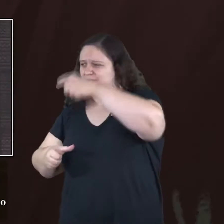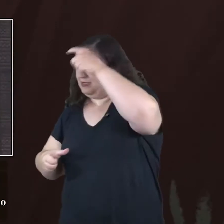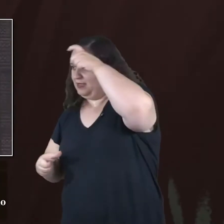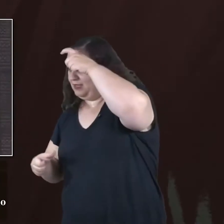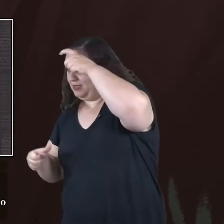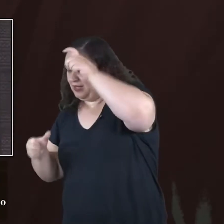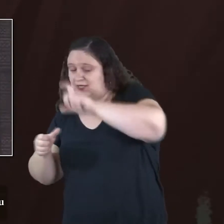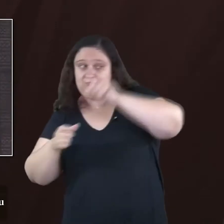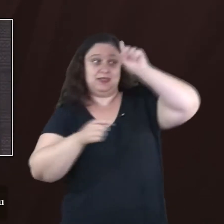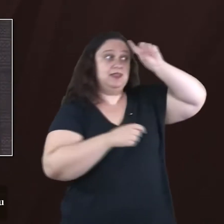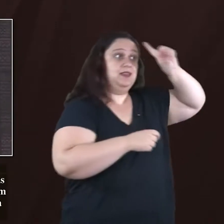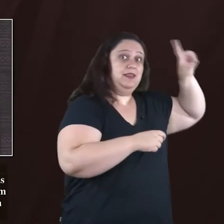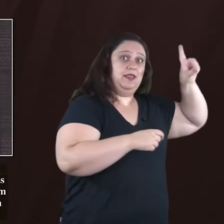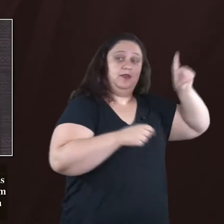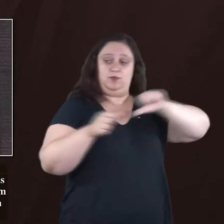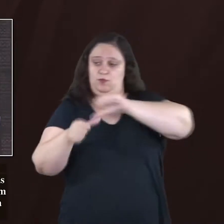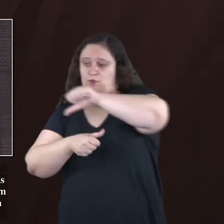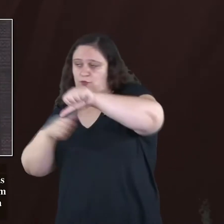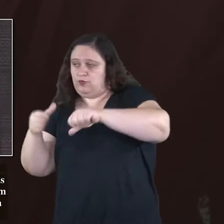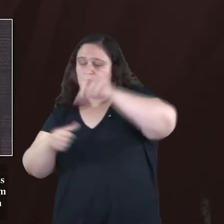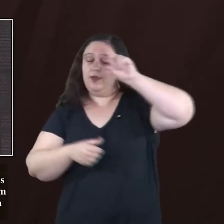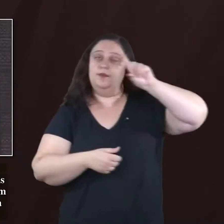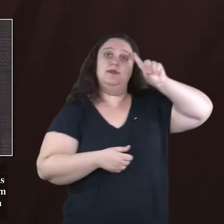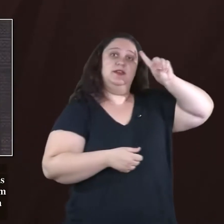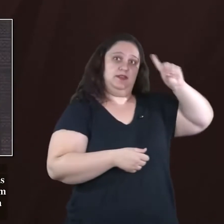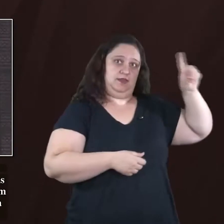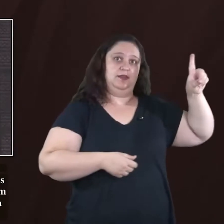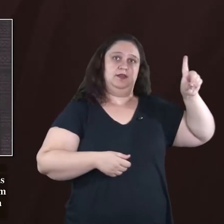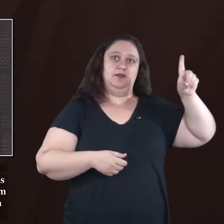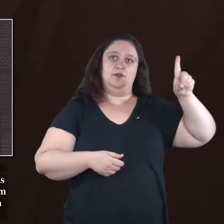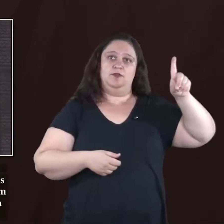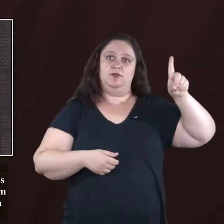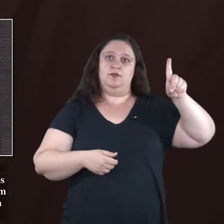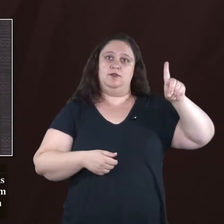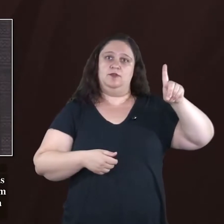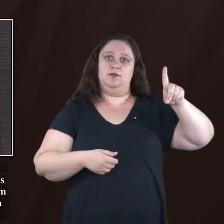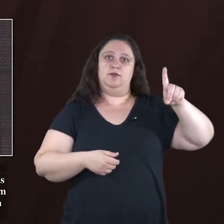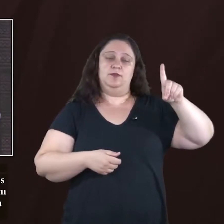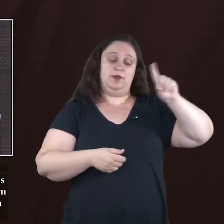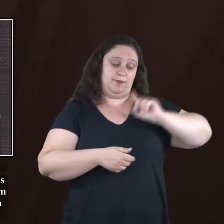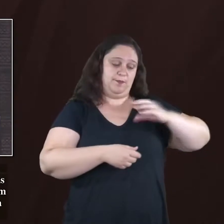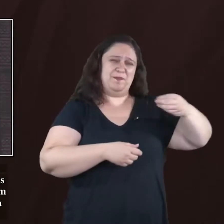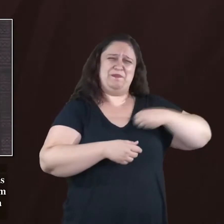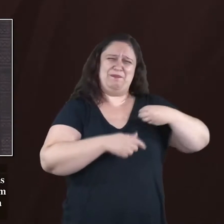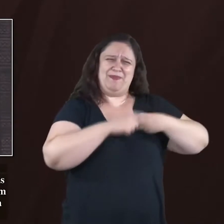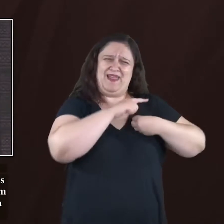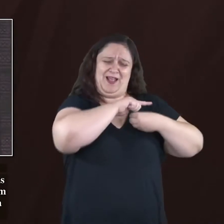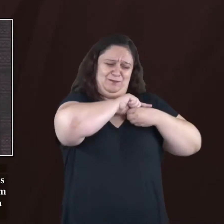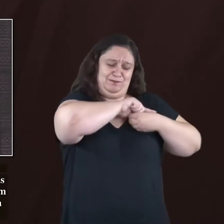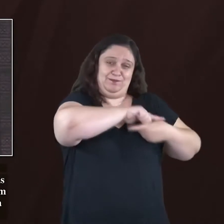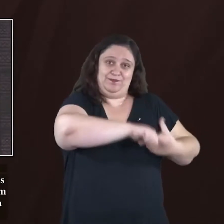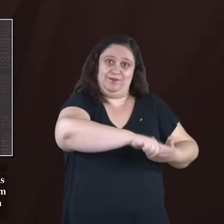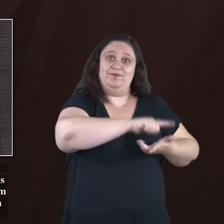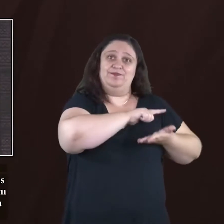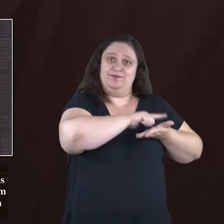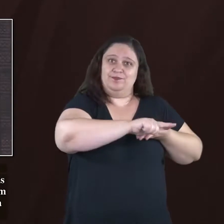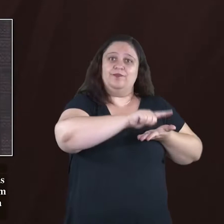para Deus, a fim de que recebam eles remissão de pecados e herança entre os que